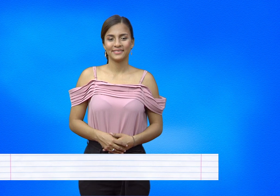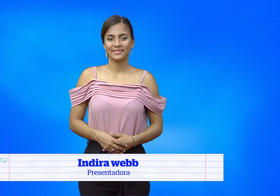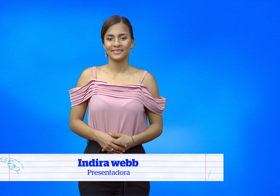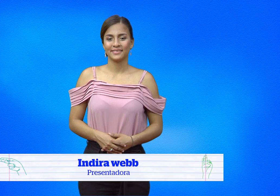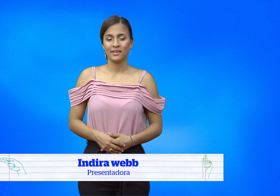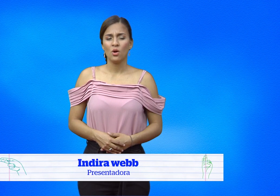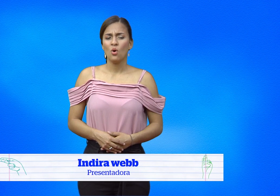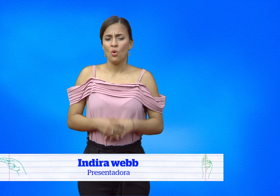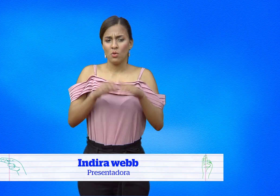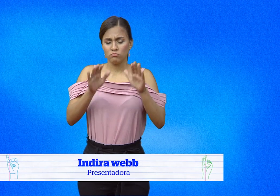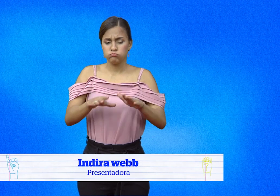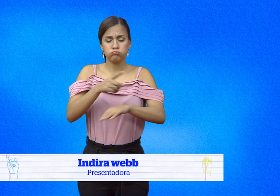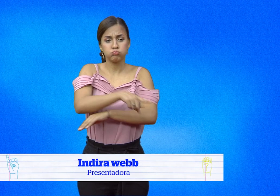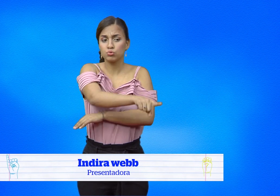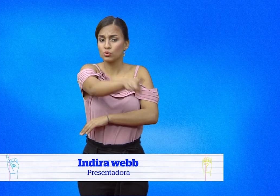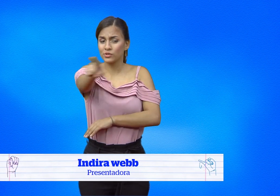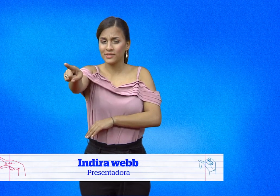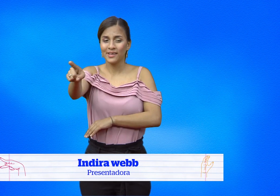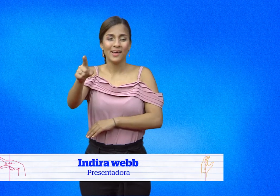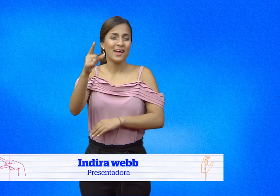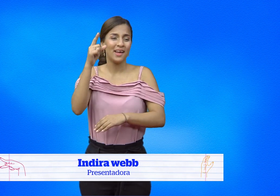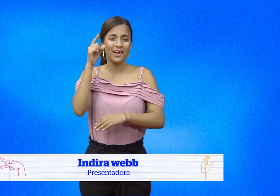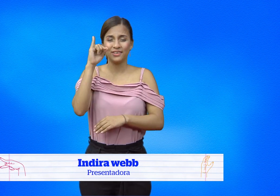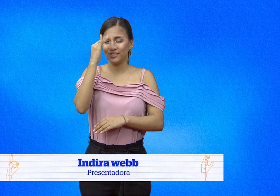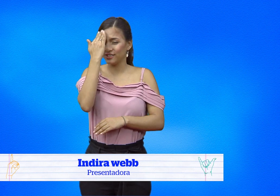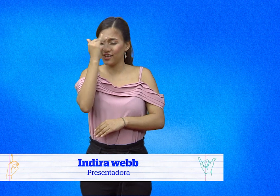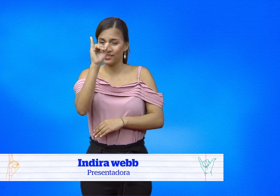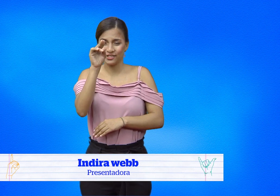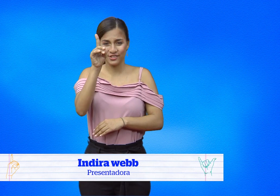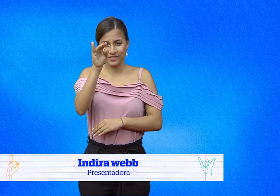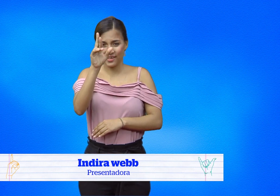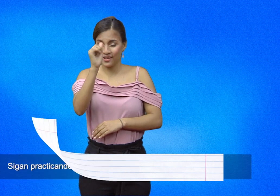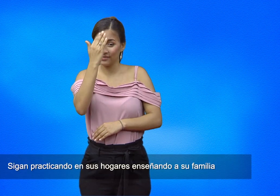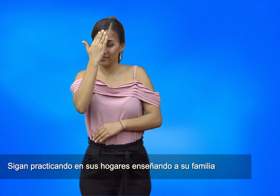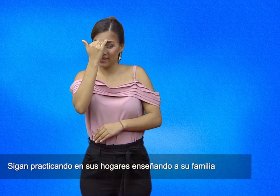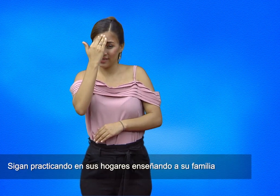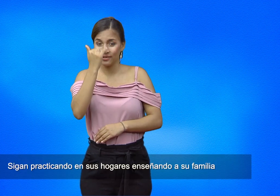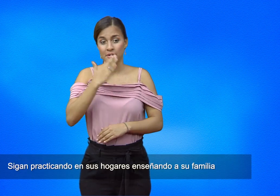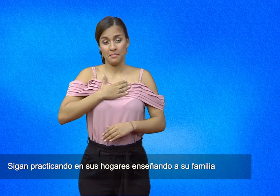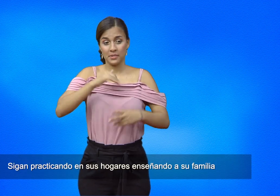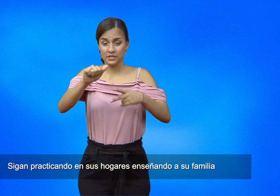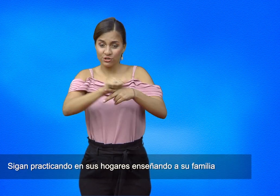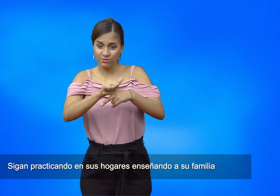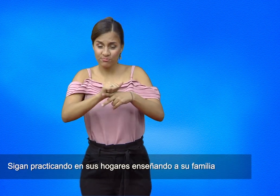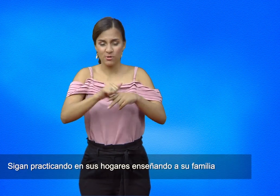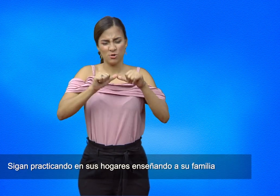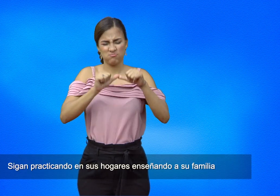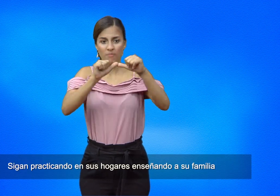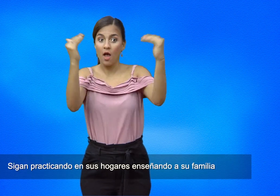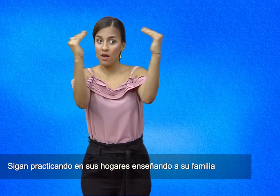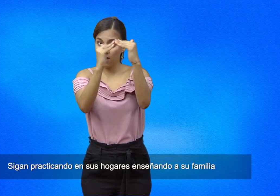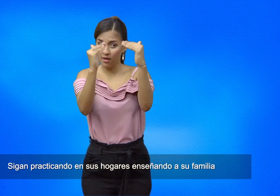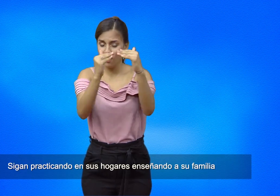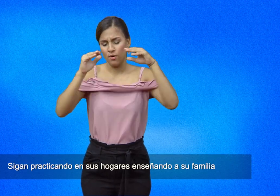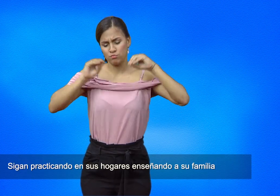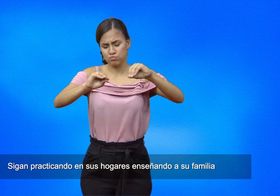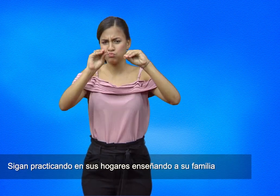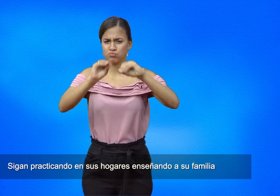estuvo con ustedes vida web sigan practicando en sus hogares enseñando a